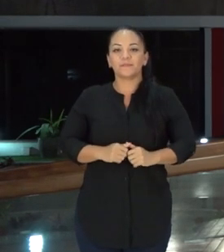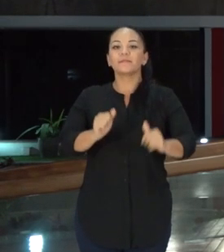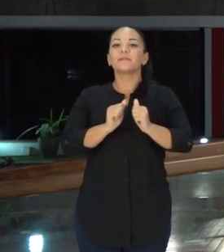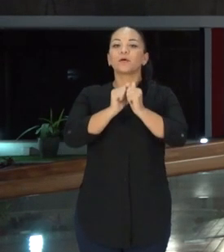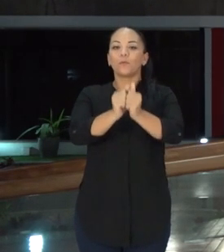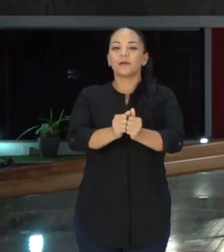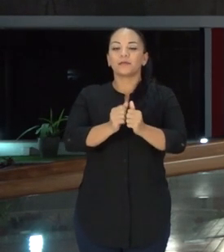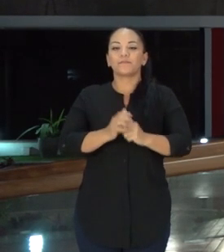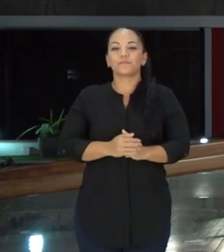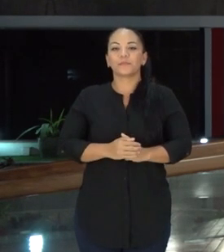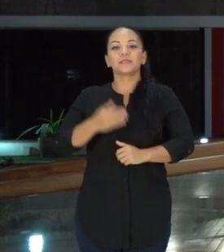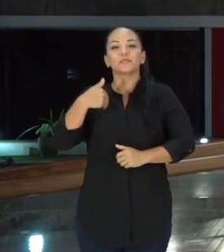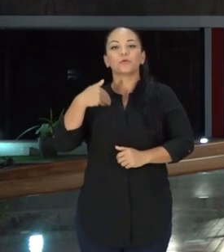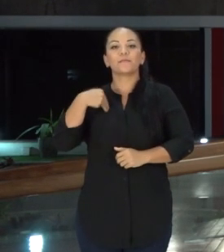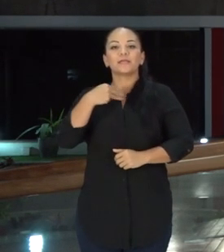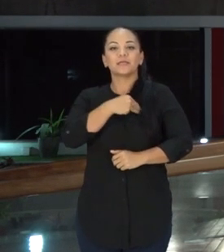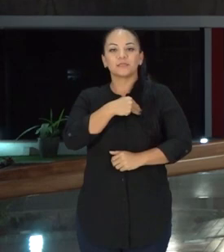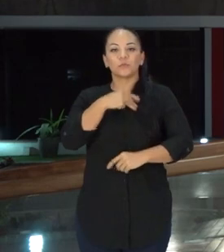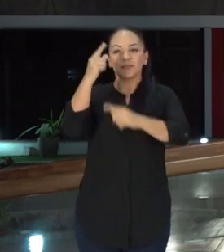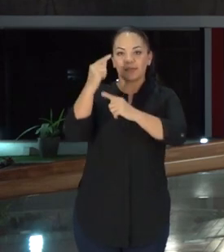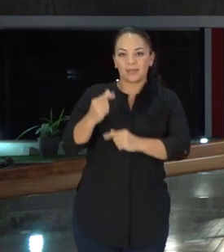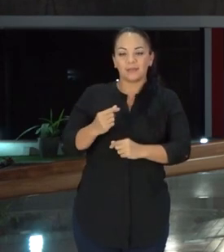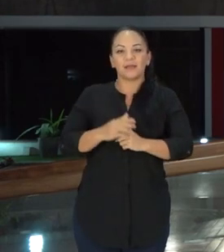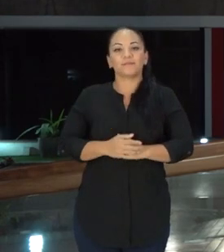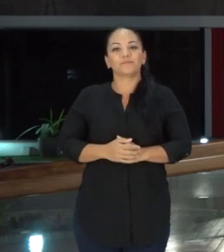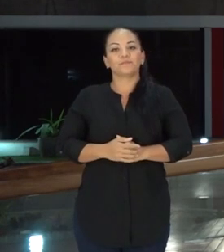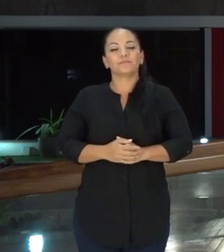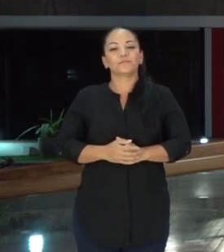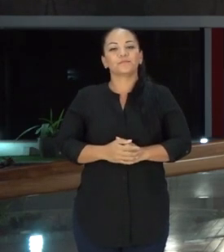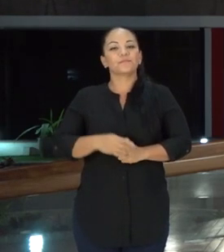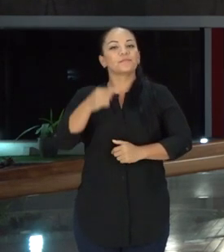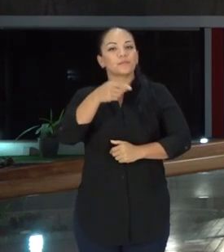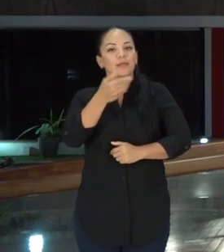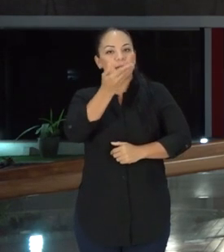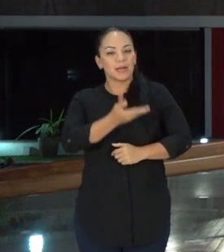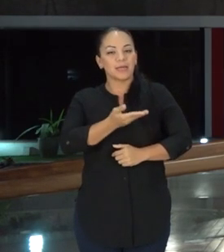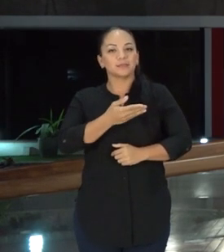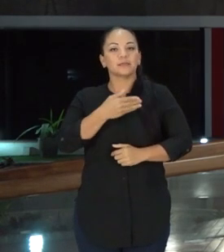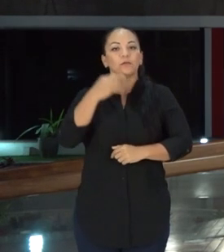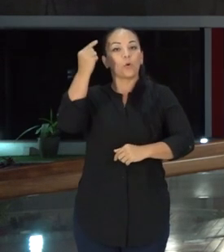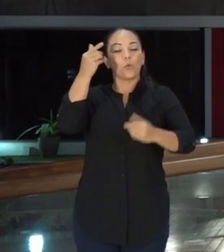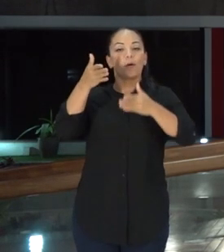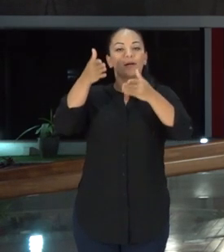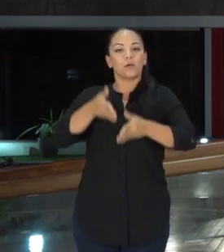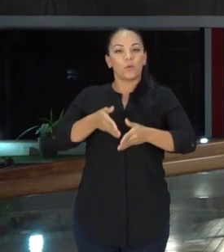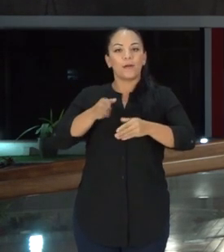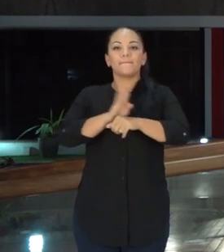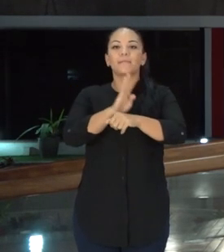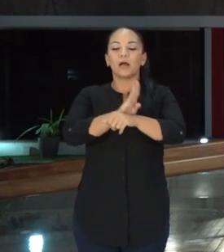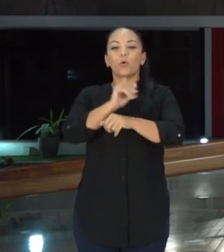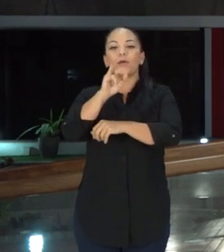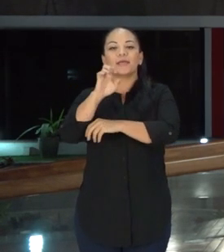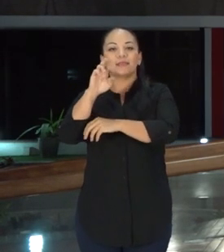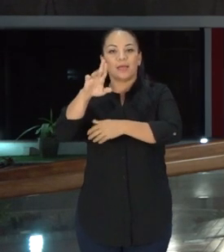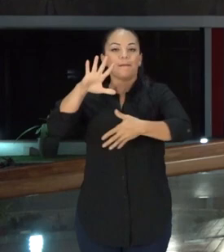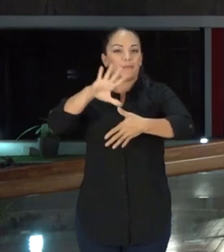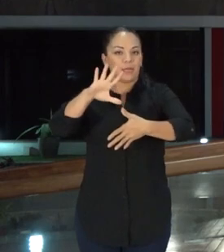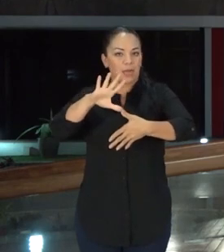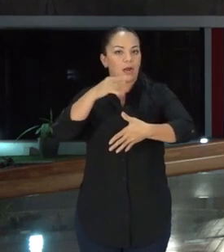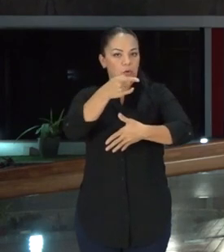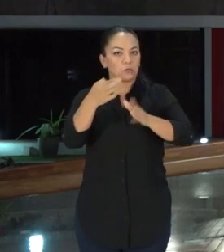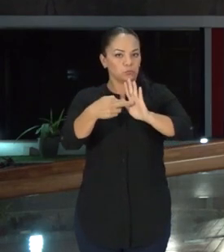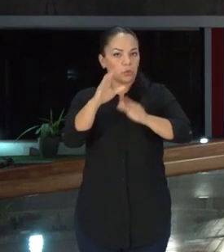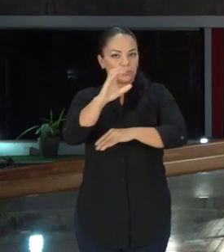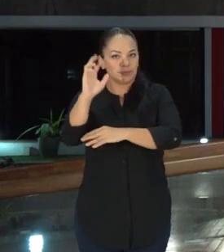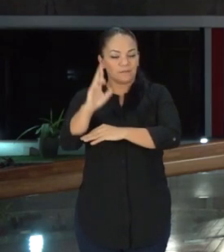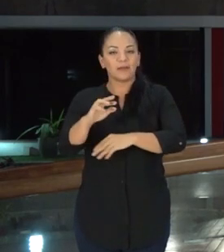acompañan el señor ministro de Hacienda, que es el gobernador del Banco Interamericano, el gobernador de Costa Rica en el Banco